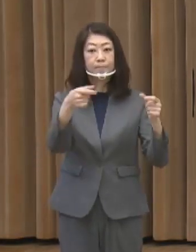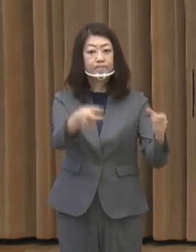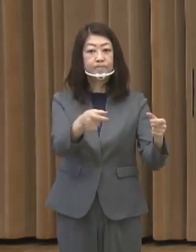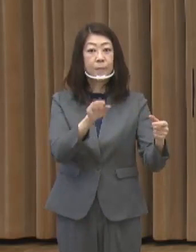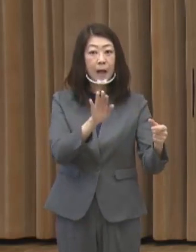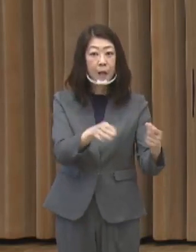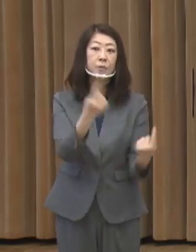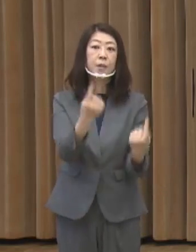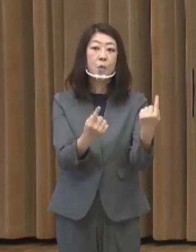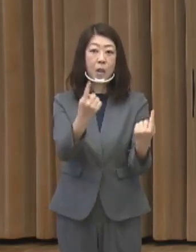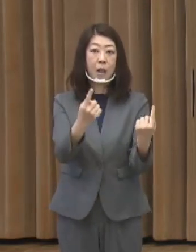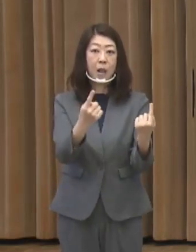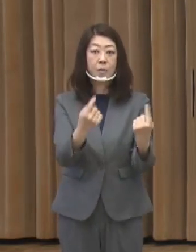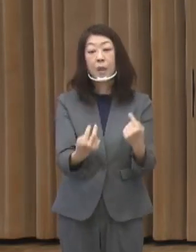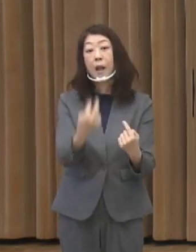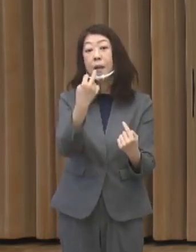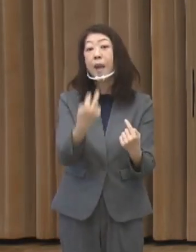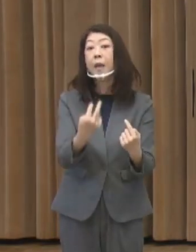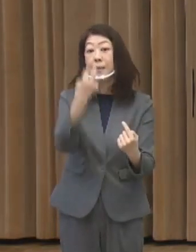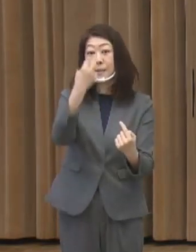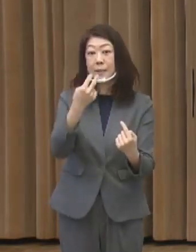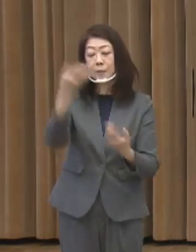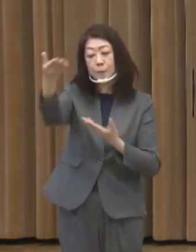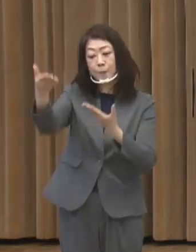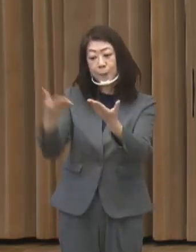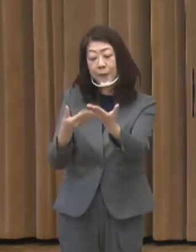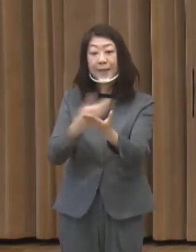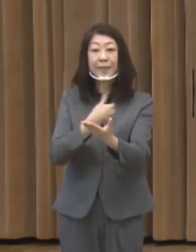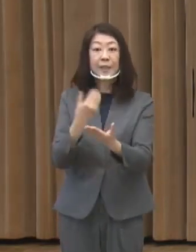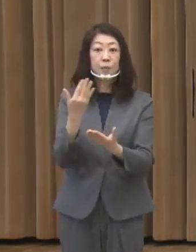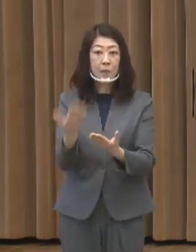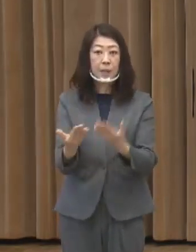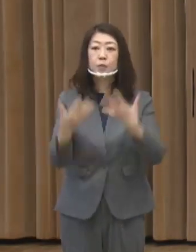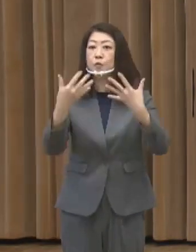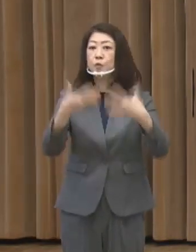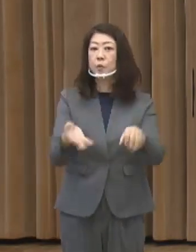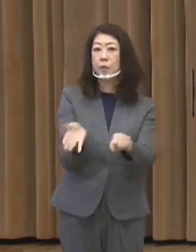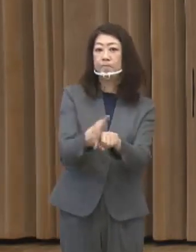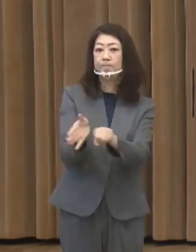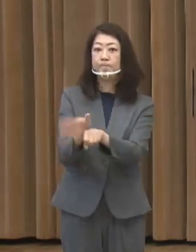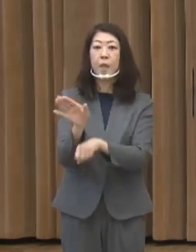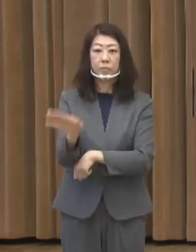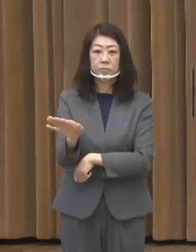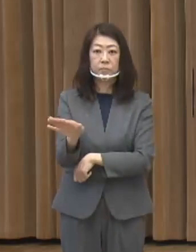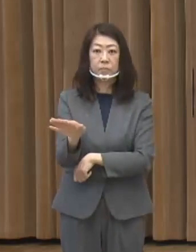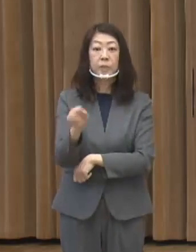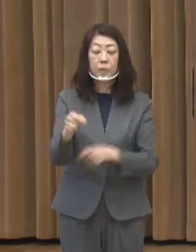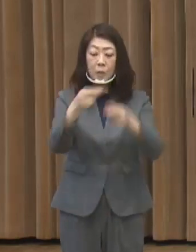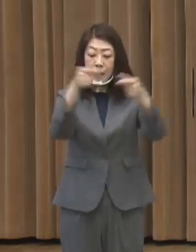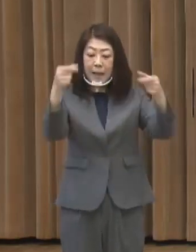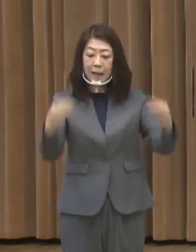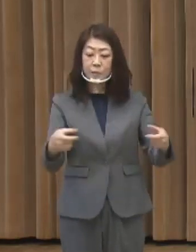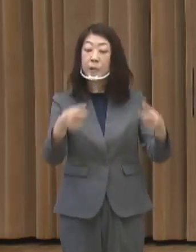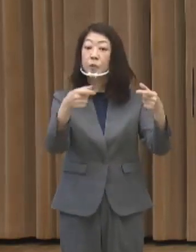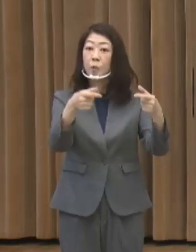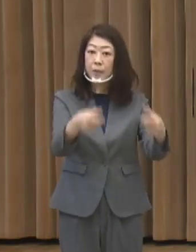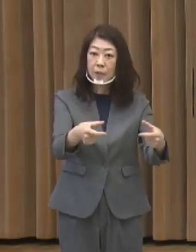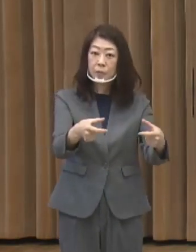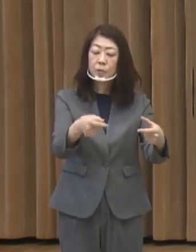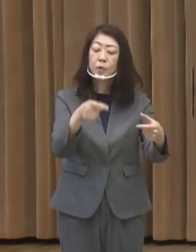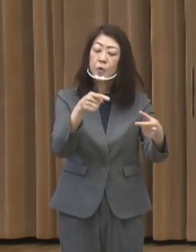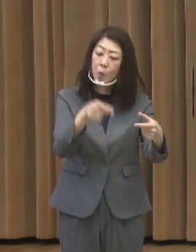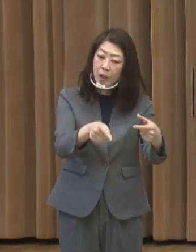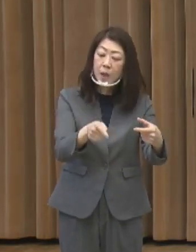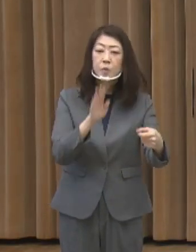や換気が今回条件となりました。そこでこれらのアクリル板の設置や調達について